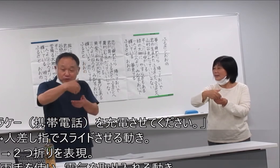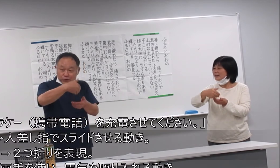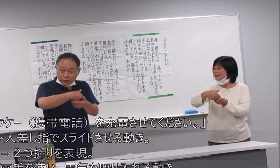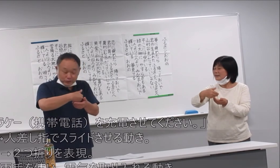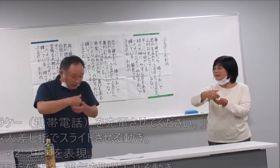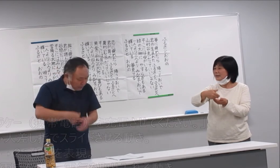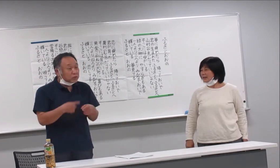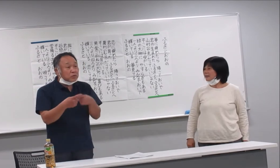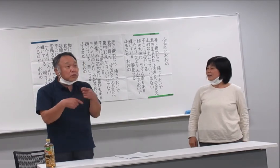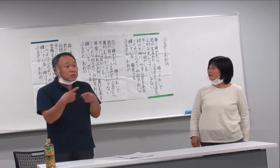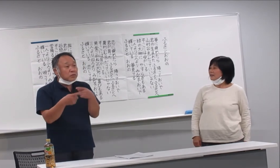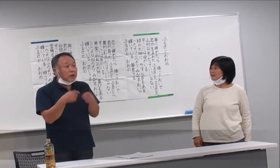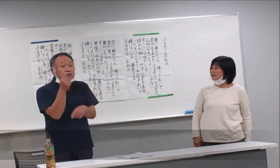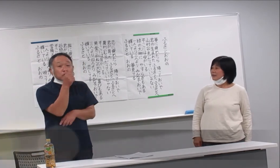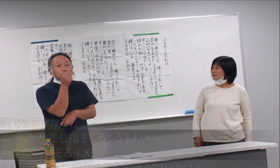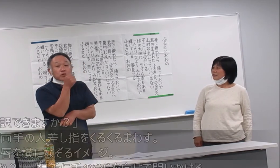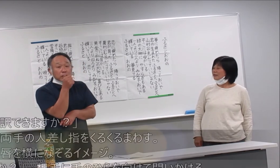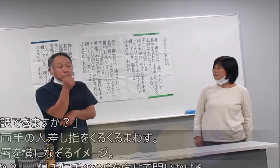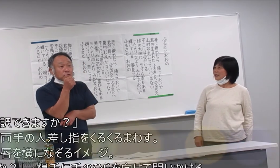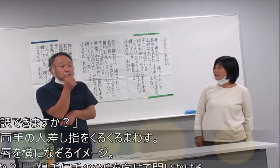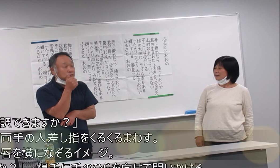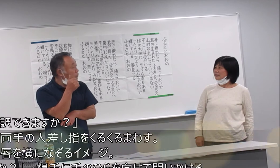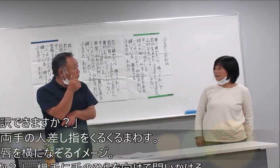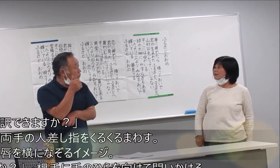充電。手話の通訳。